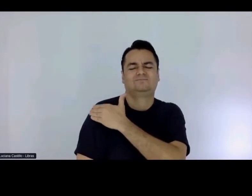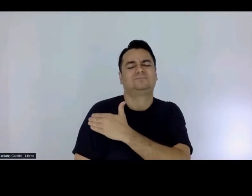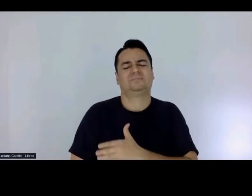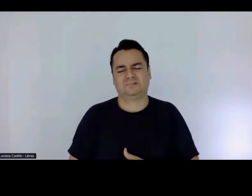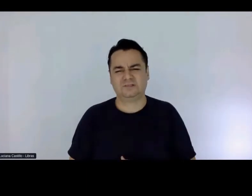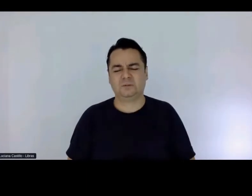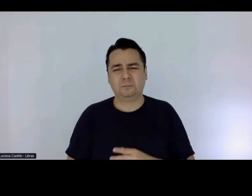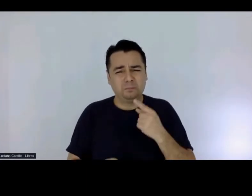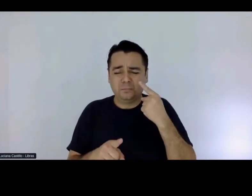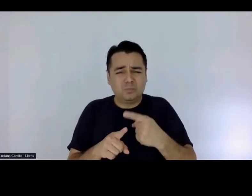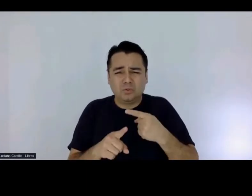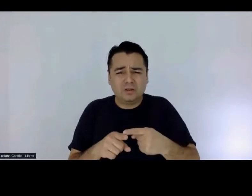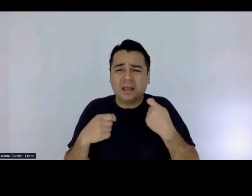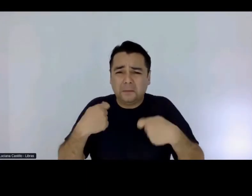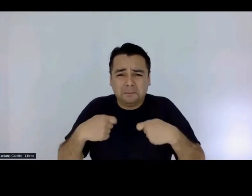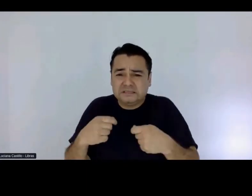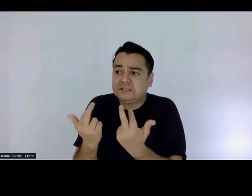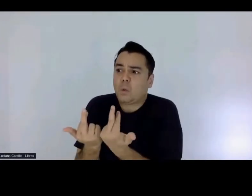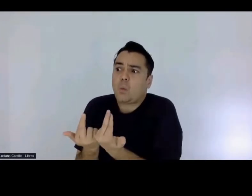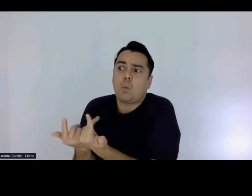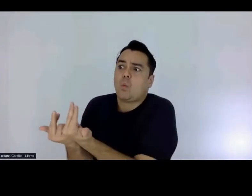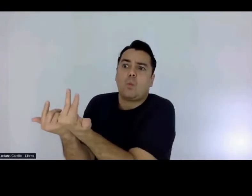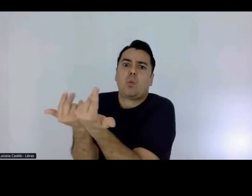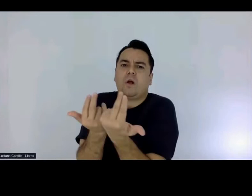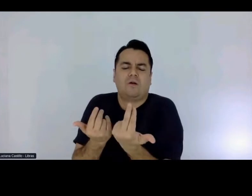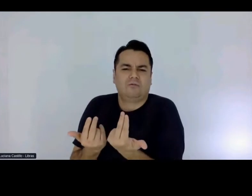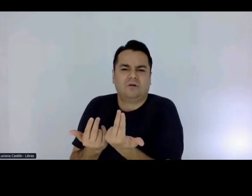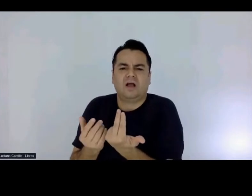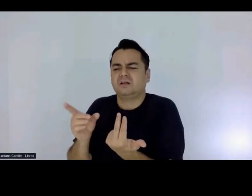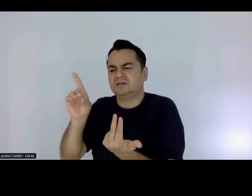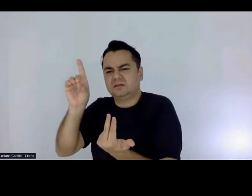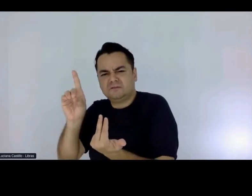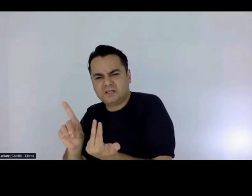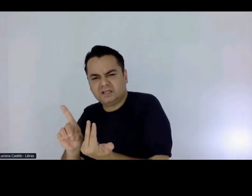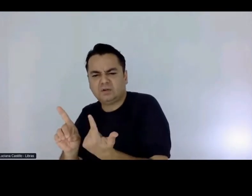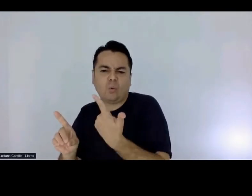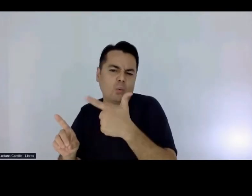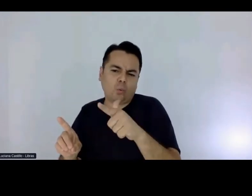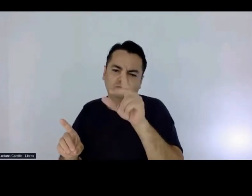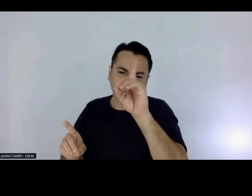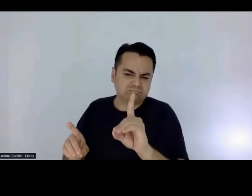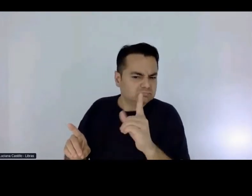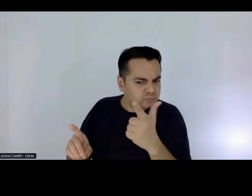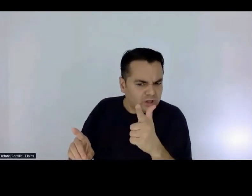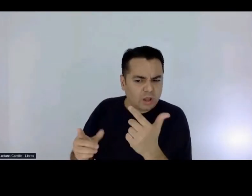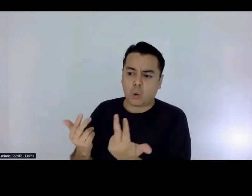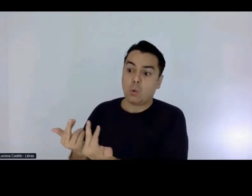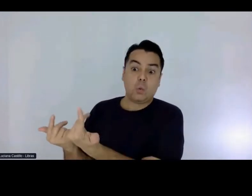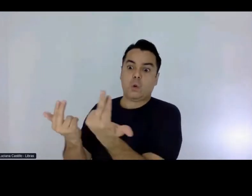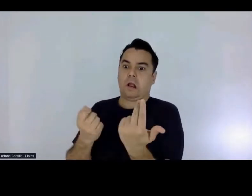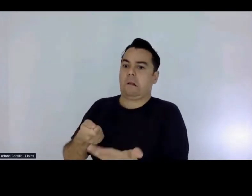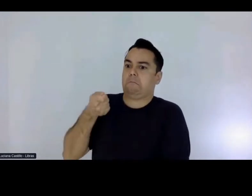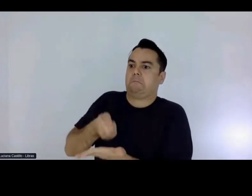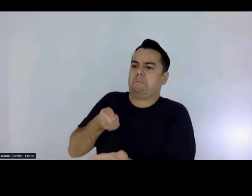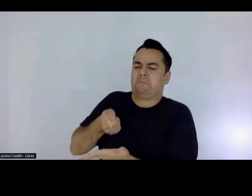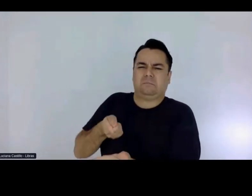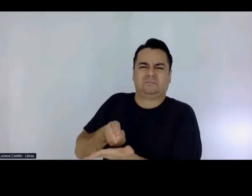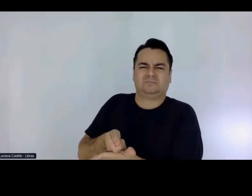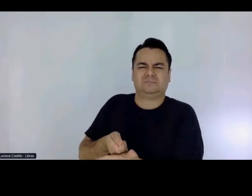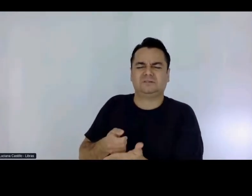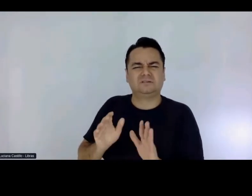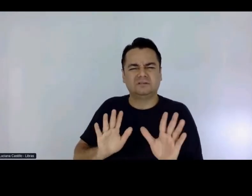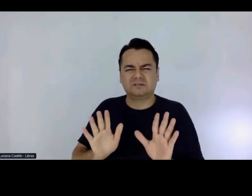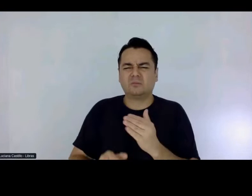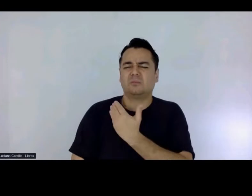que ser igual a outras pessoas que não têm características como as nossas? É exatamente por causa do preconceito, e que, aliás,